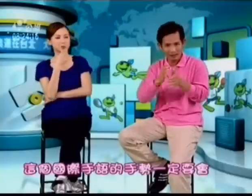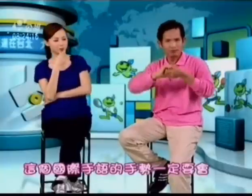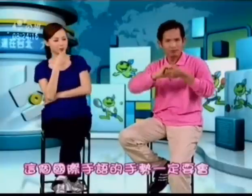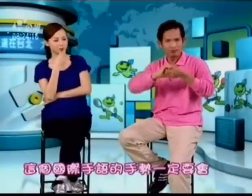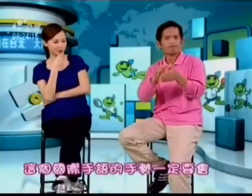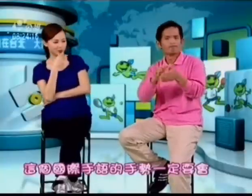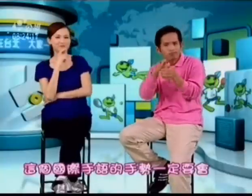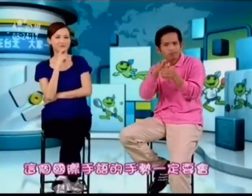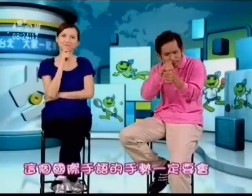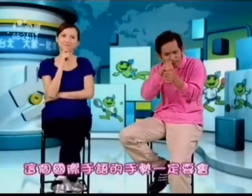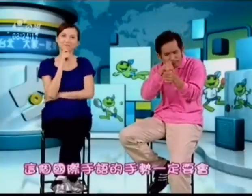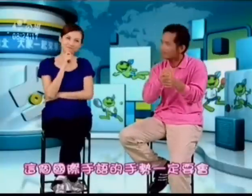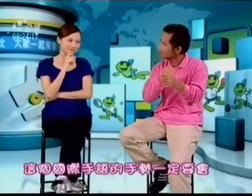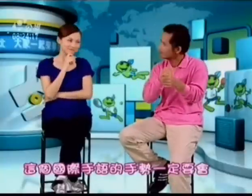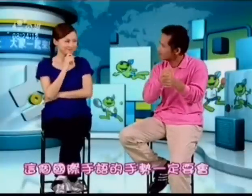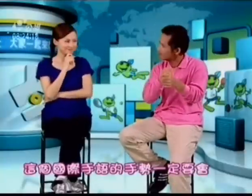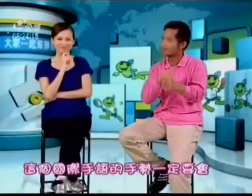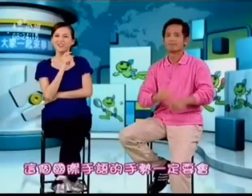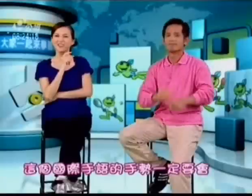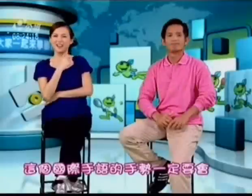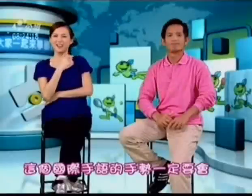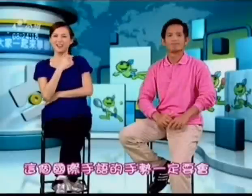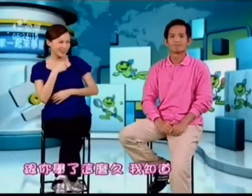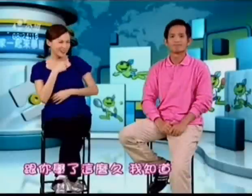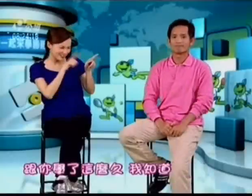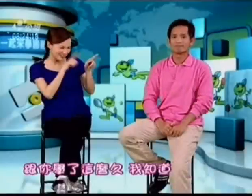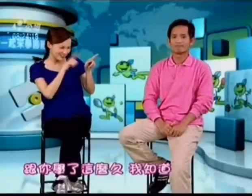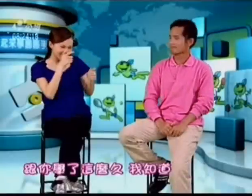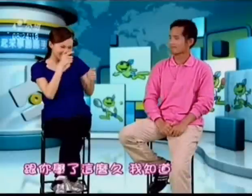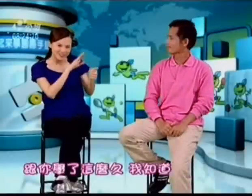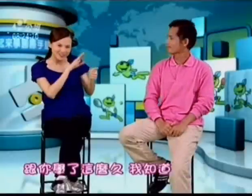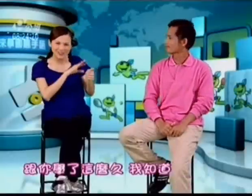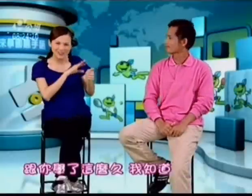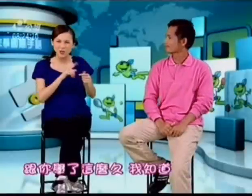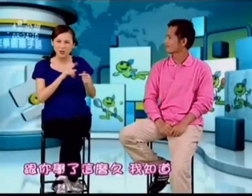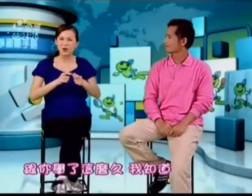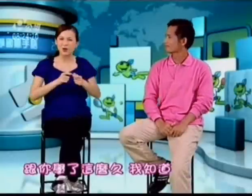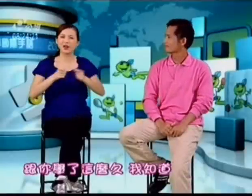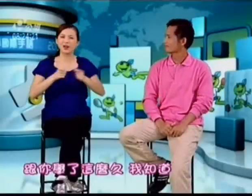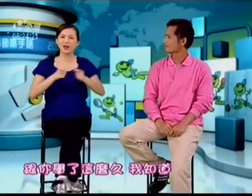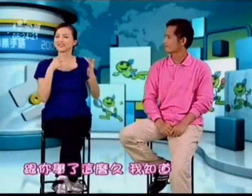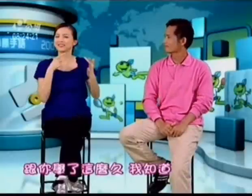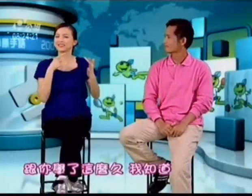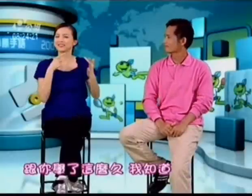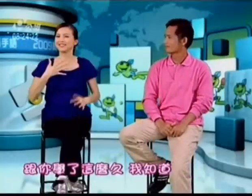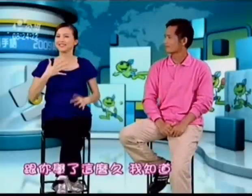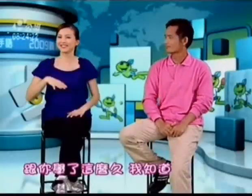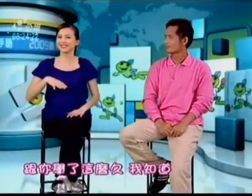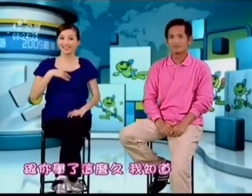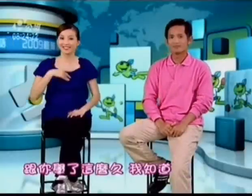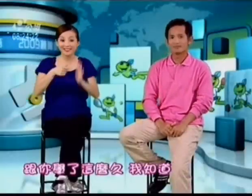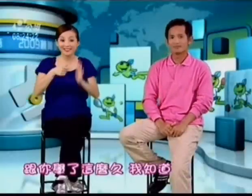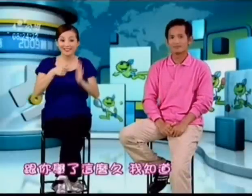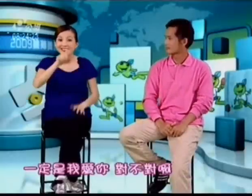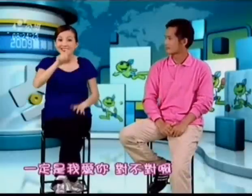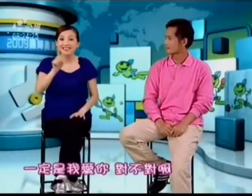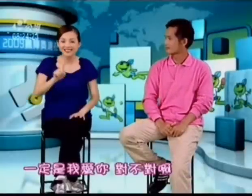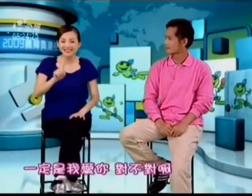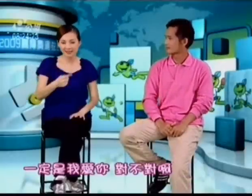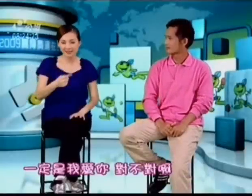的手势一定要会。 哦，跟你学了这么久，我知道，一定是